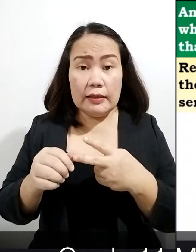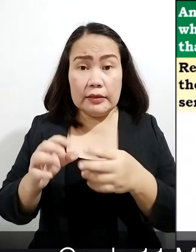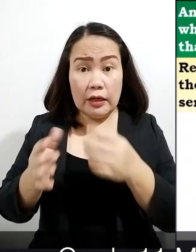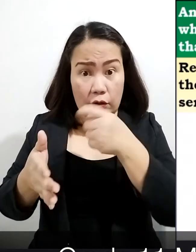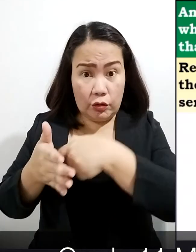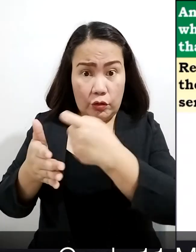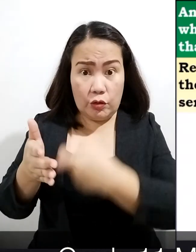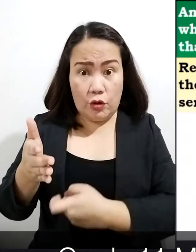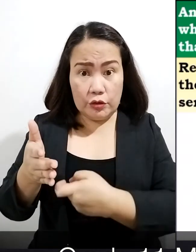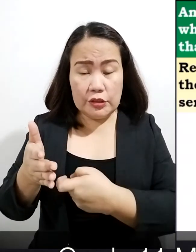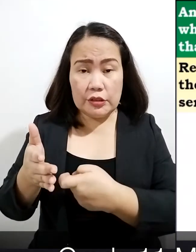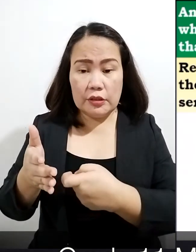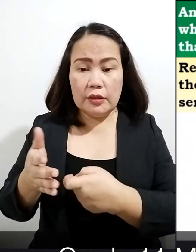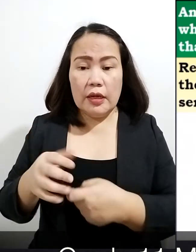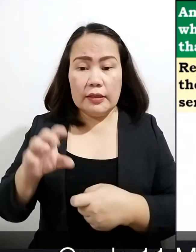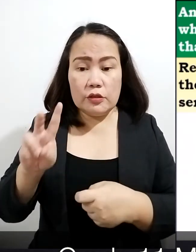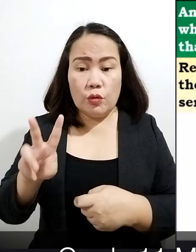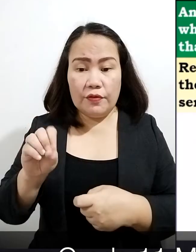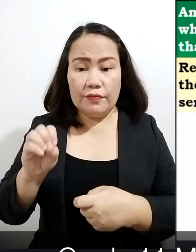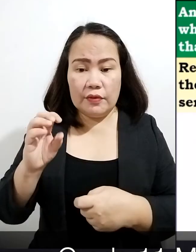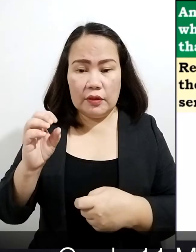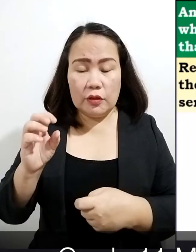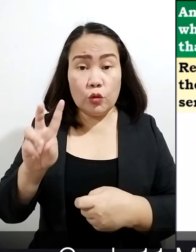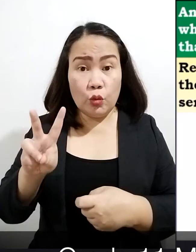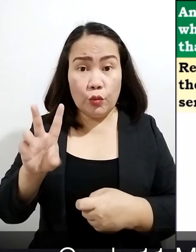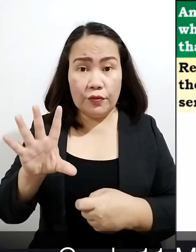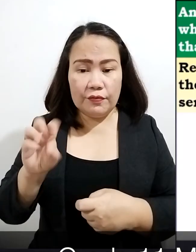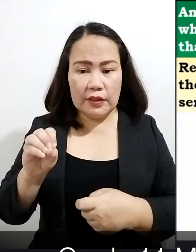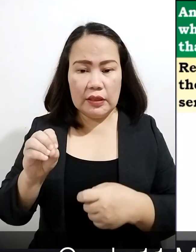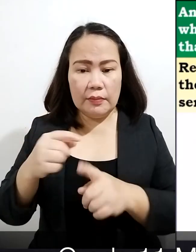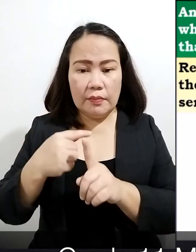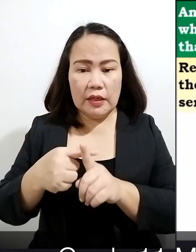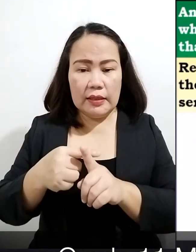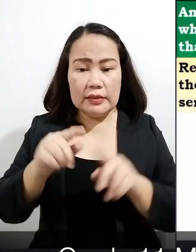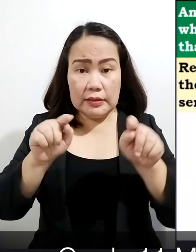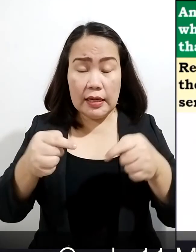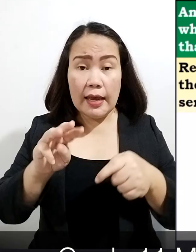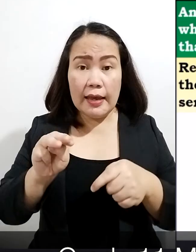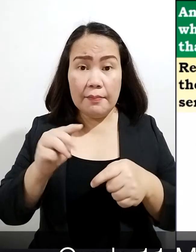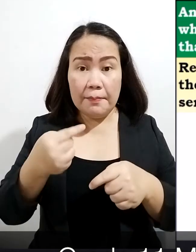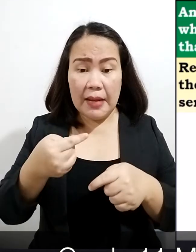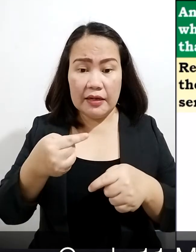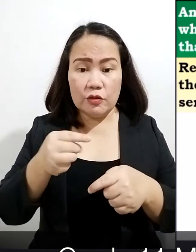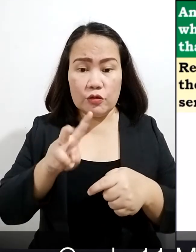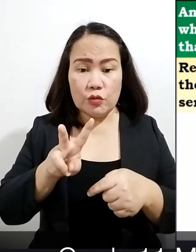M minus 200 kung ang M ay greater than 200.